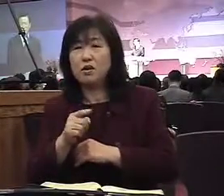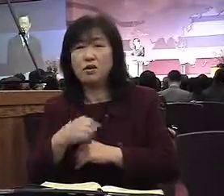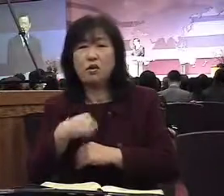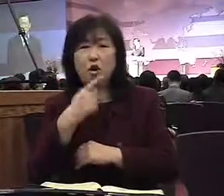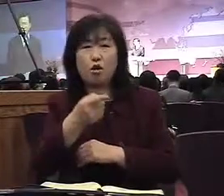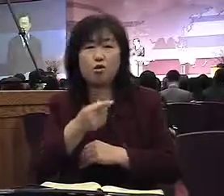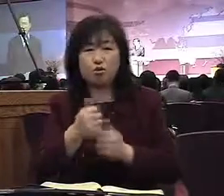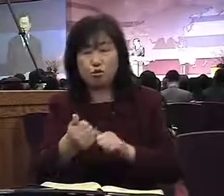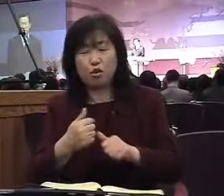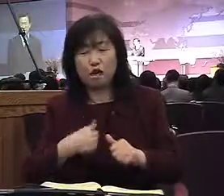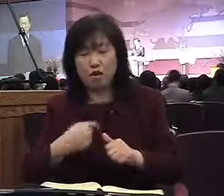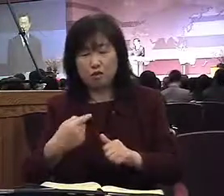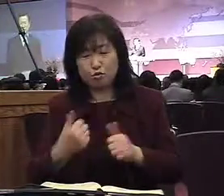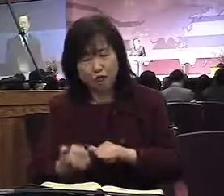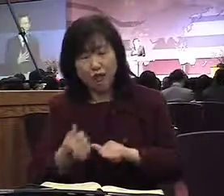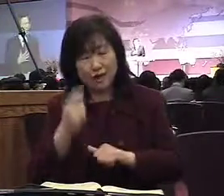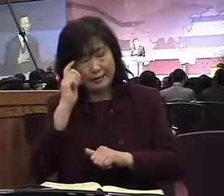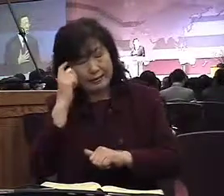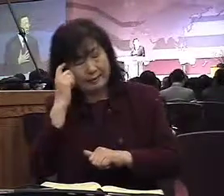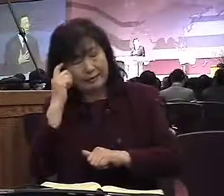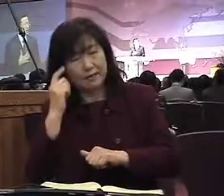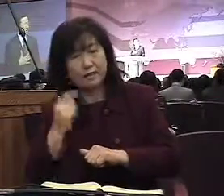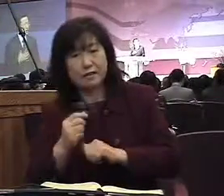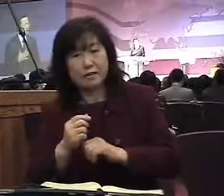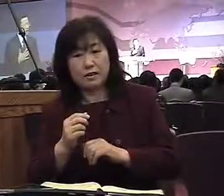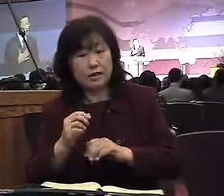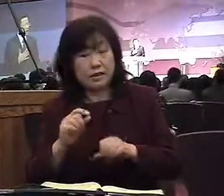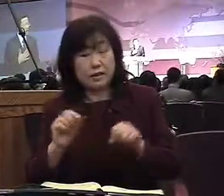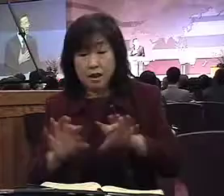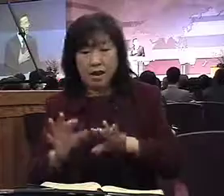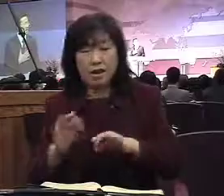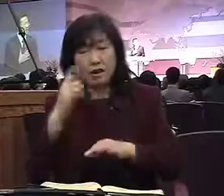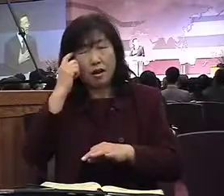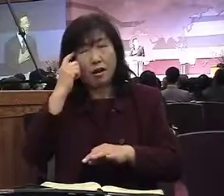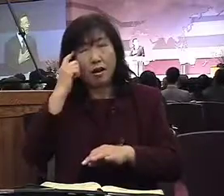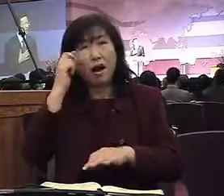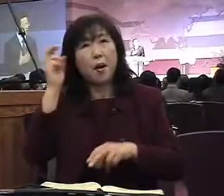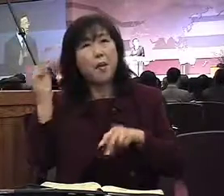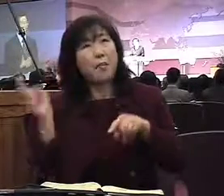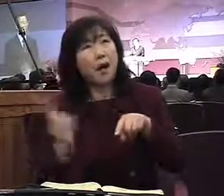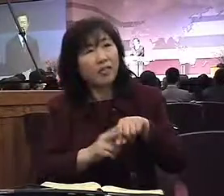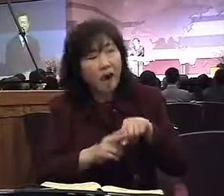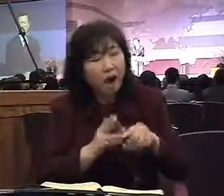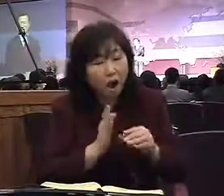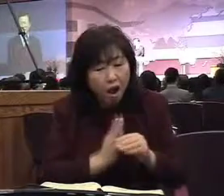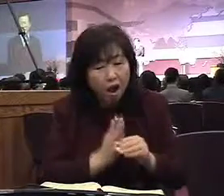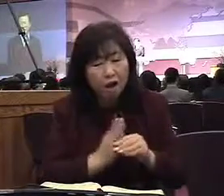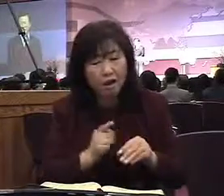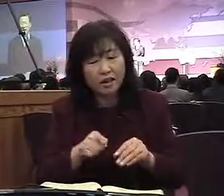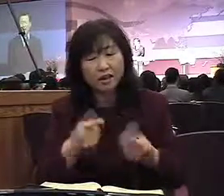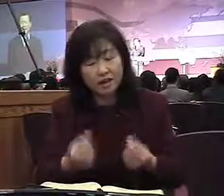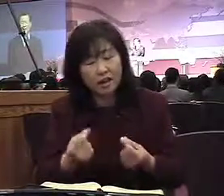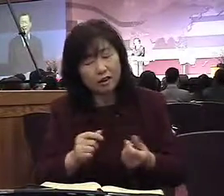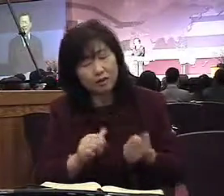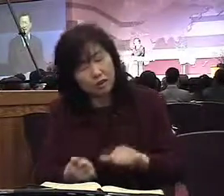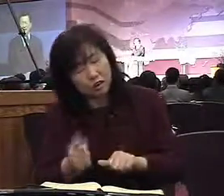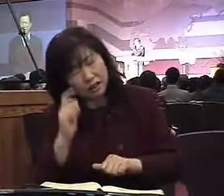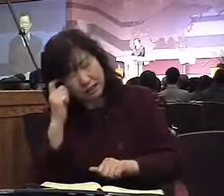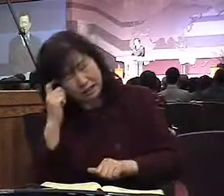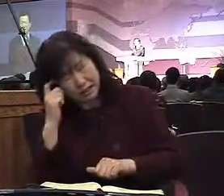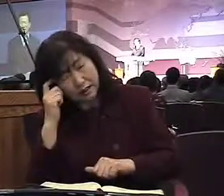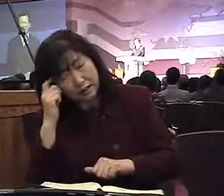나 죽자 그러시더라고요. 그래서 순간적으로 저는 이 맞다가 이렇게 여기서 내가 이렇게 죽어야 되겠는가 하는